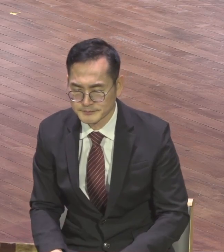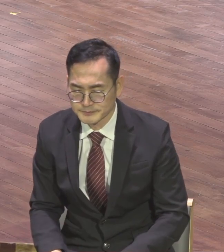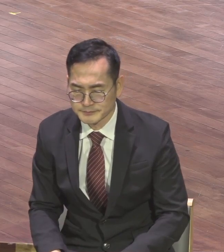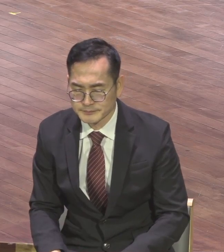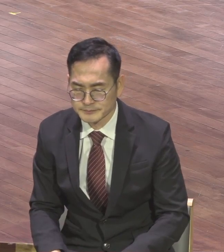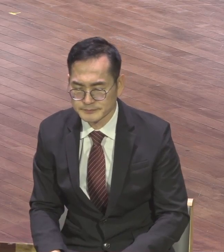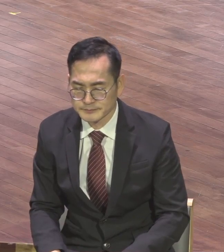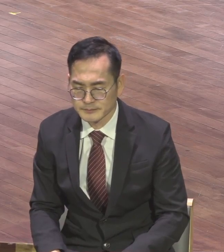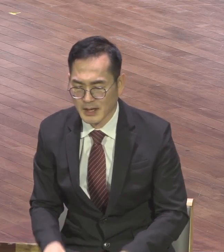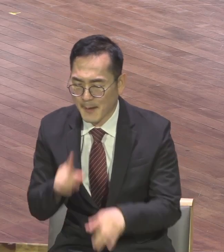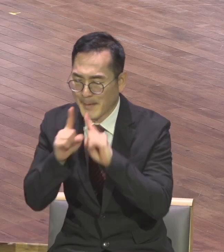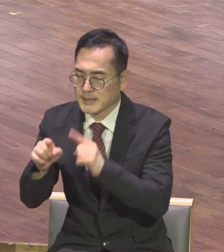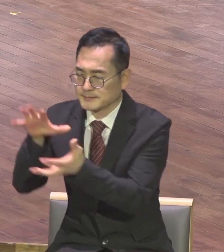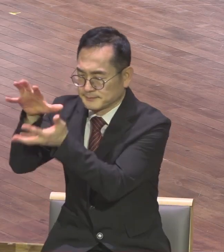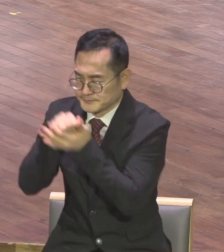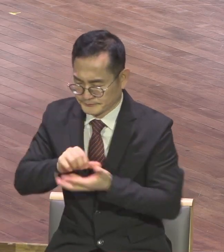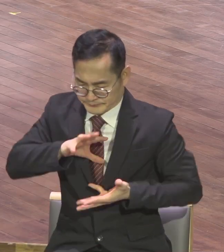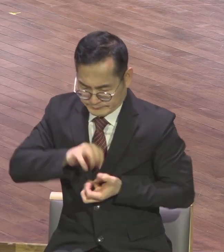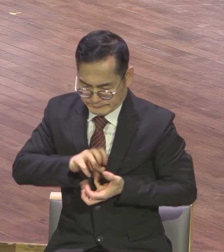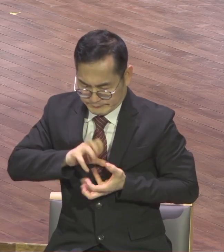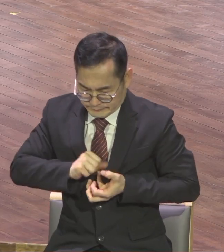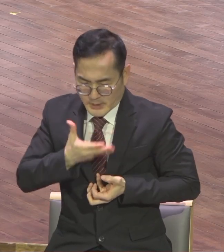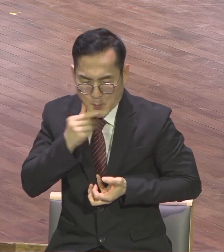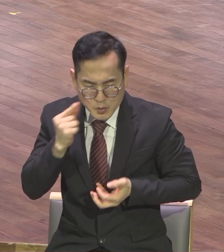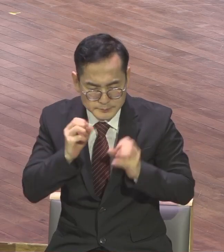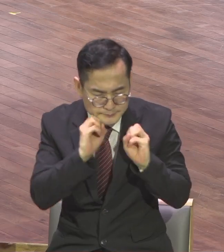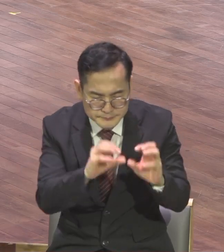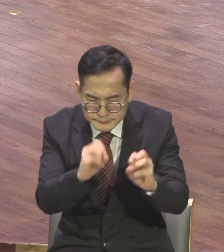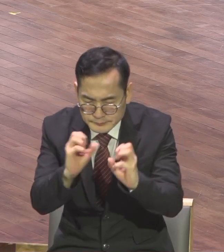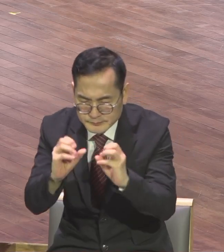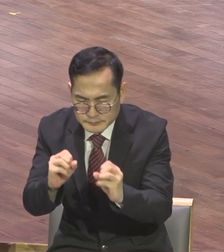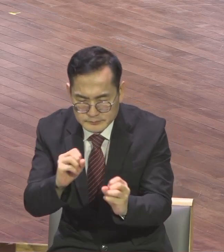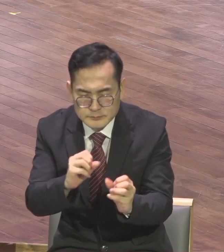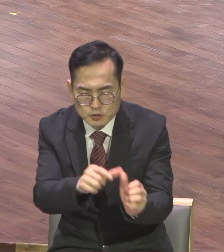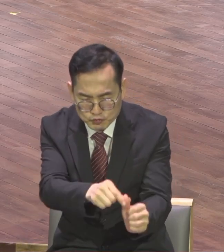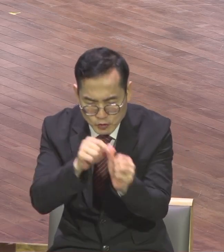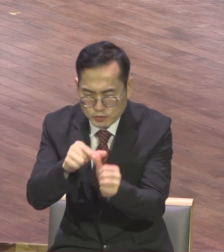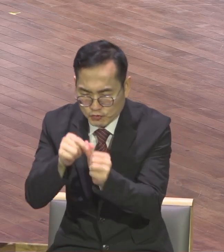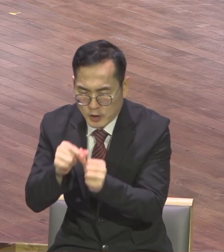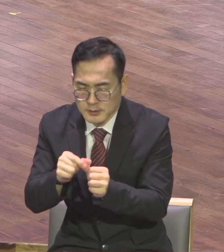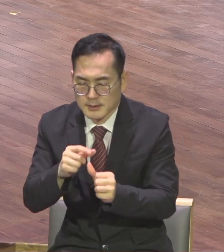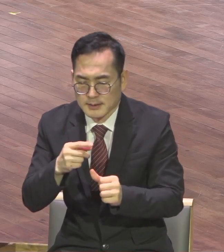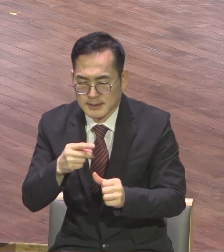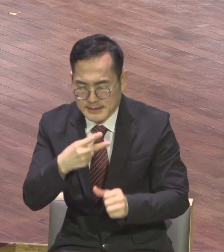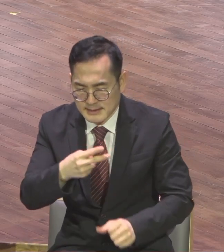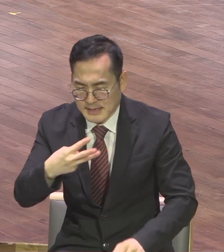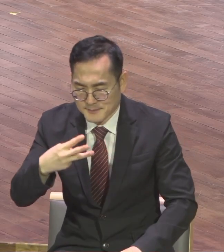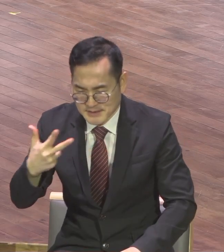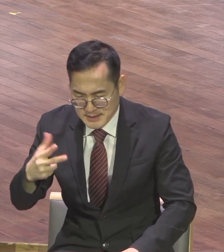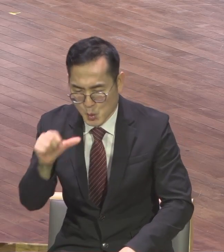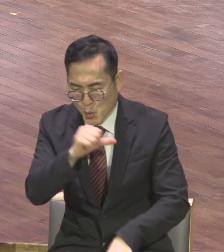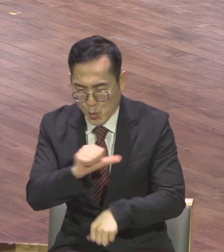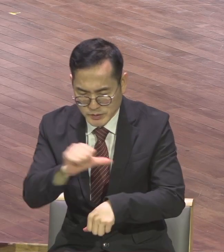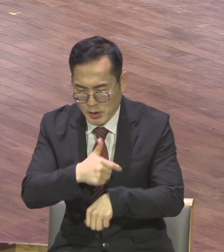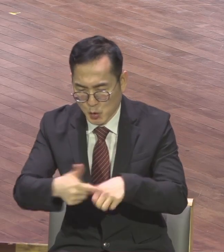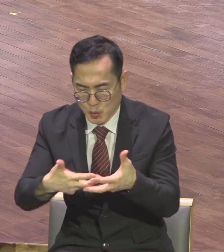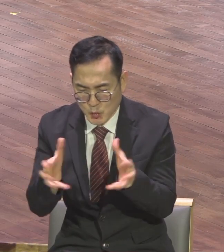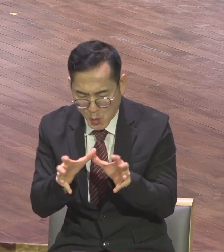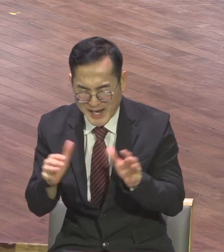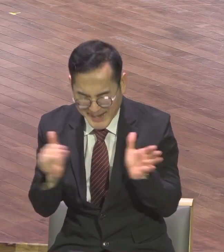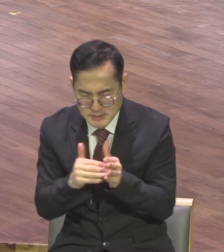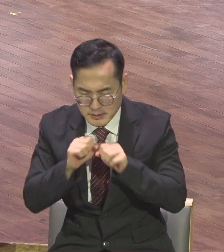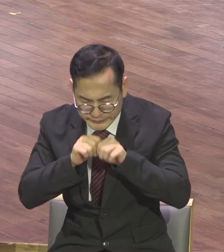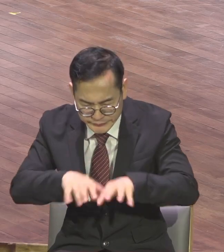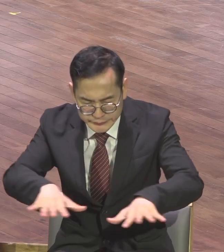말씀이 개인화되어져서 내 현장을 살리고 그 나라와 민족과 세계 237 나라 5천족 복음화에 쓰임 받는 그 여정